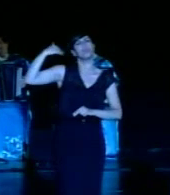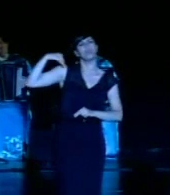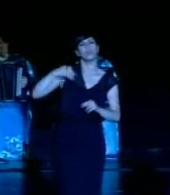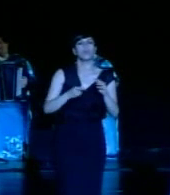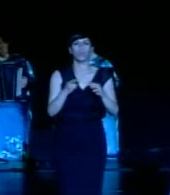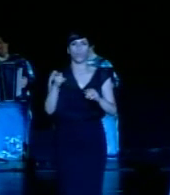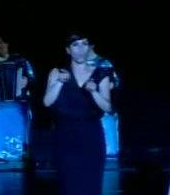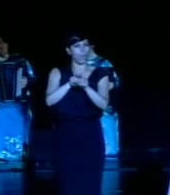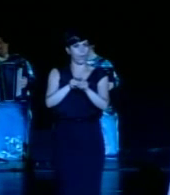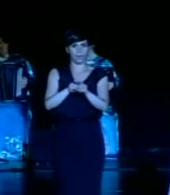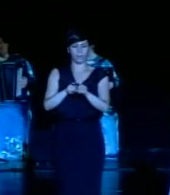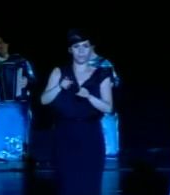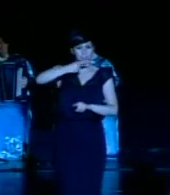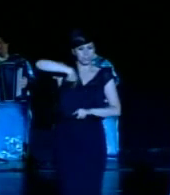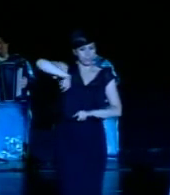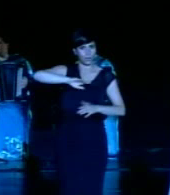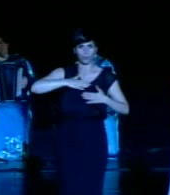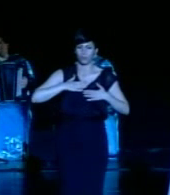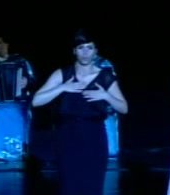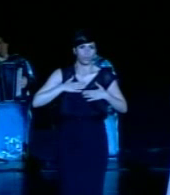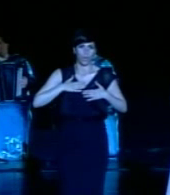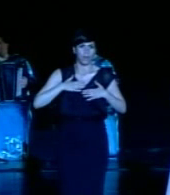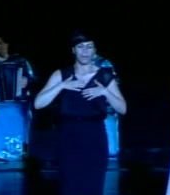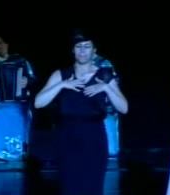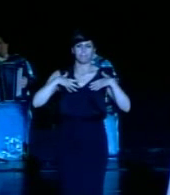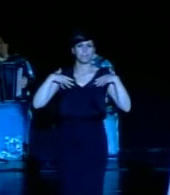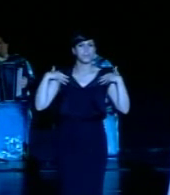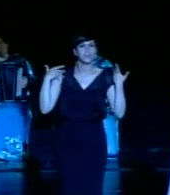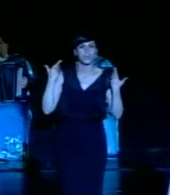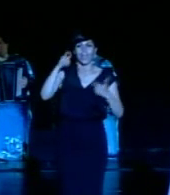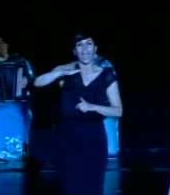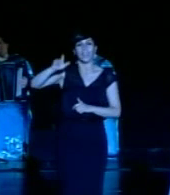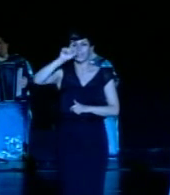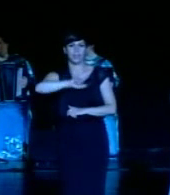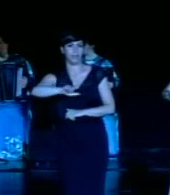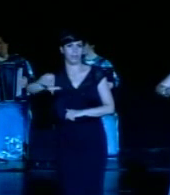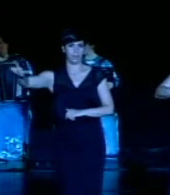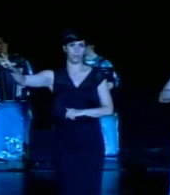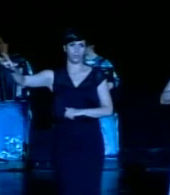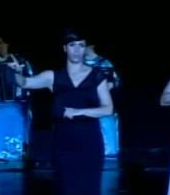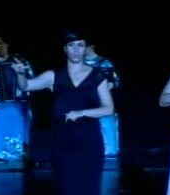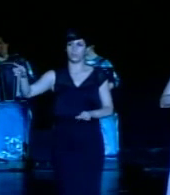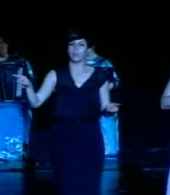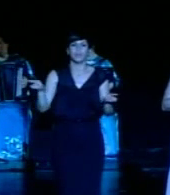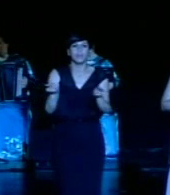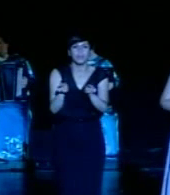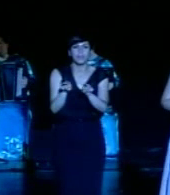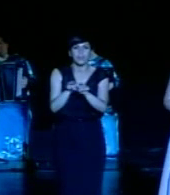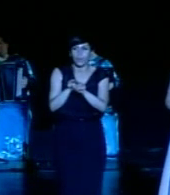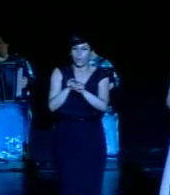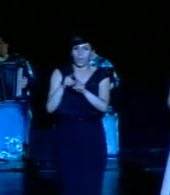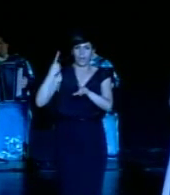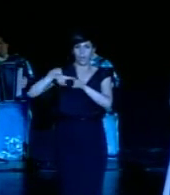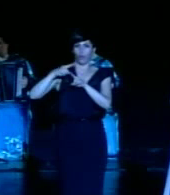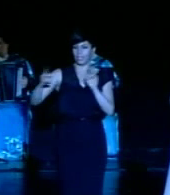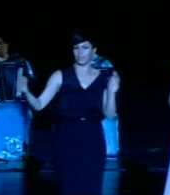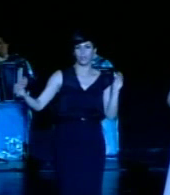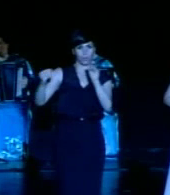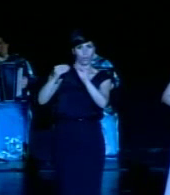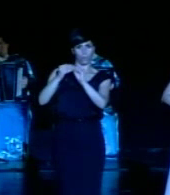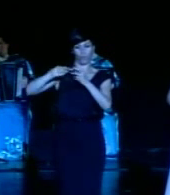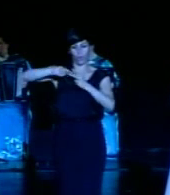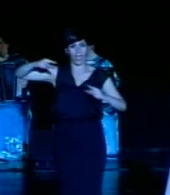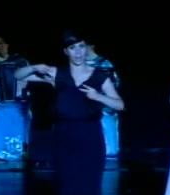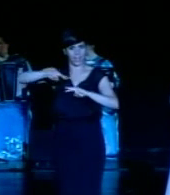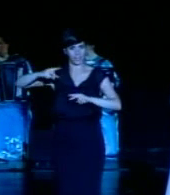Es verdaderamente para nosotros encomiable el que gentes llegadas de tan lejos, con los que sin embargo tenemos tantos lazos en nuestra sangre,